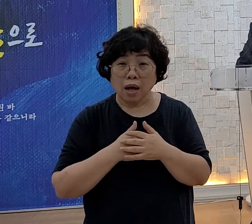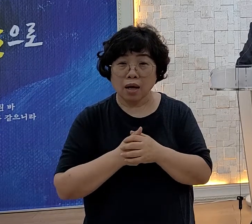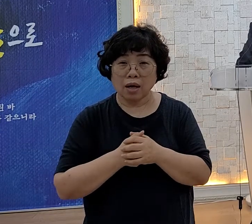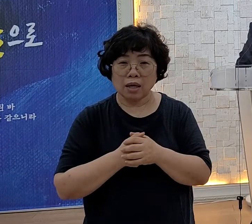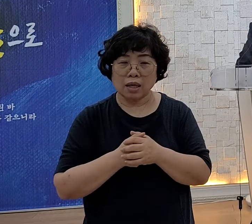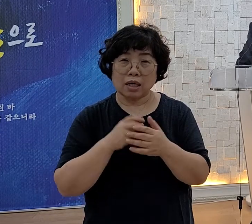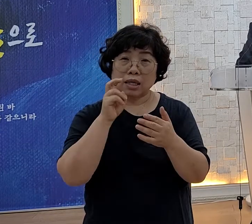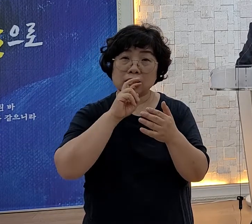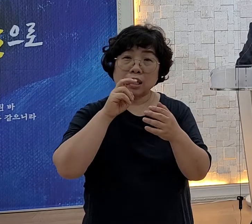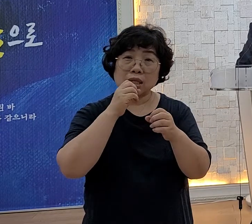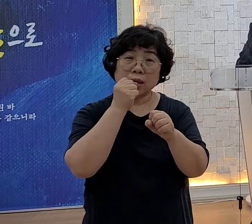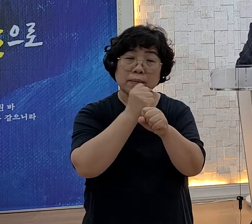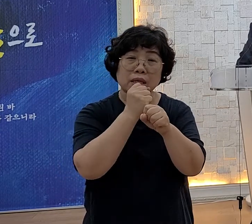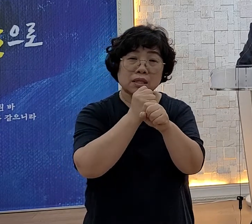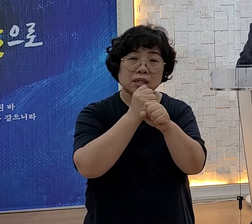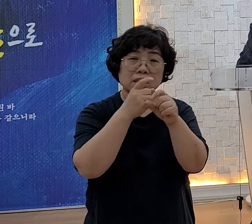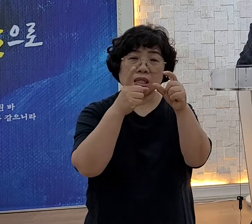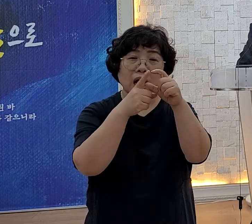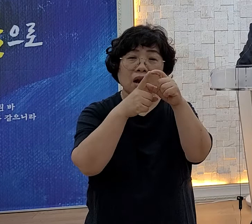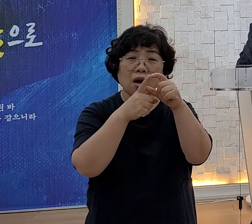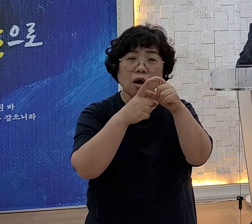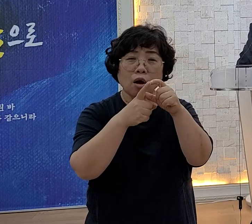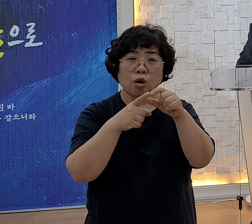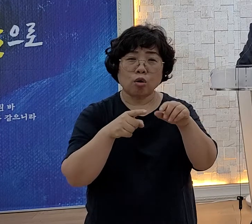이 찬양 작사자 우리 너무 잘 아는 사람